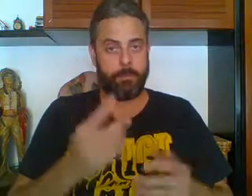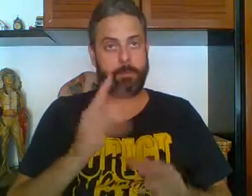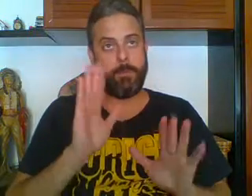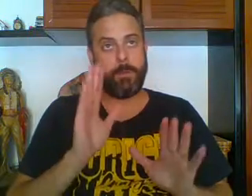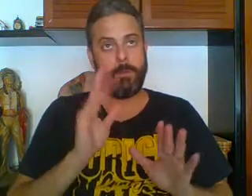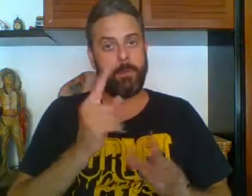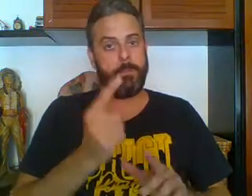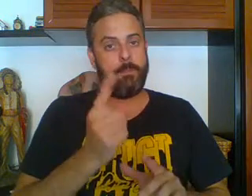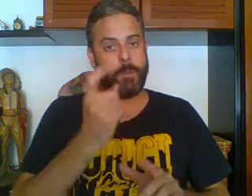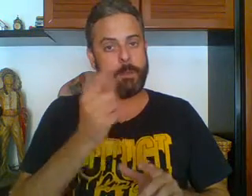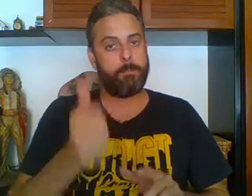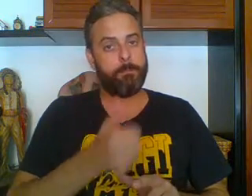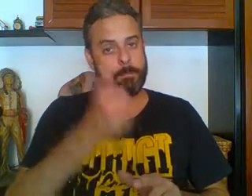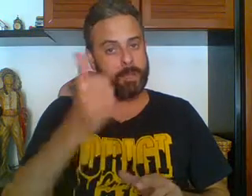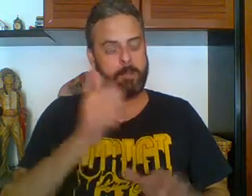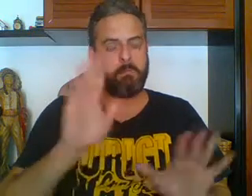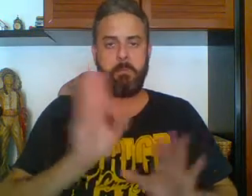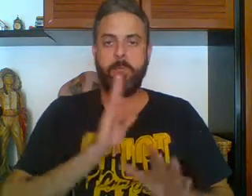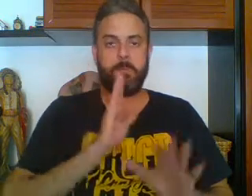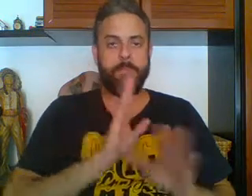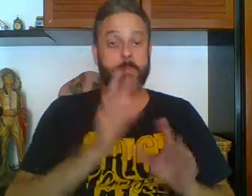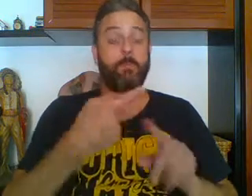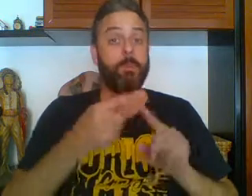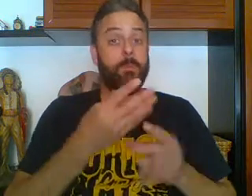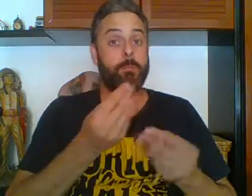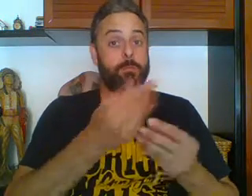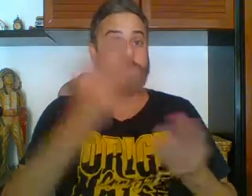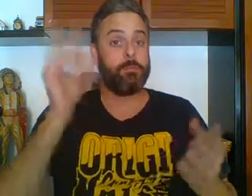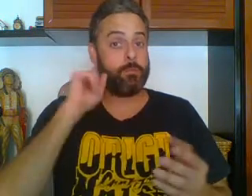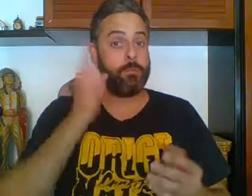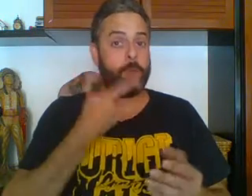la Griega, la más cercana a Coruca.